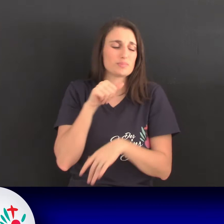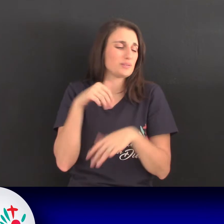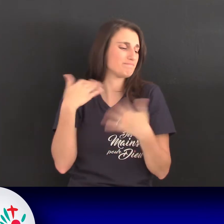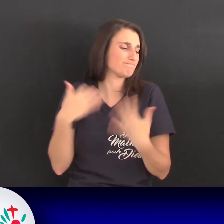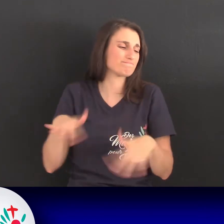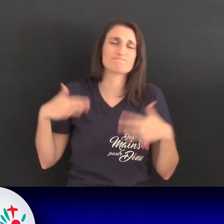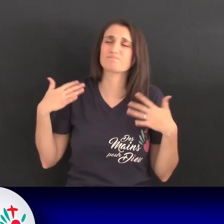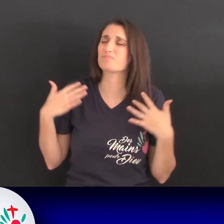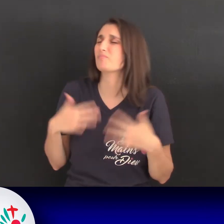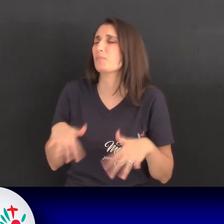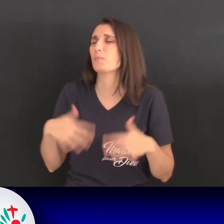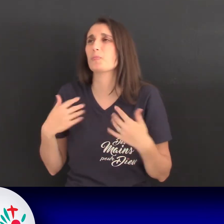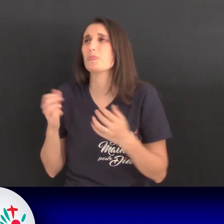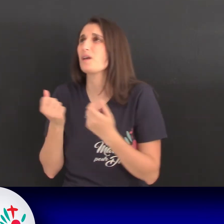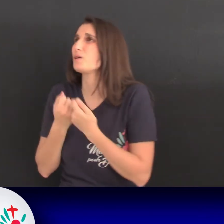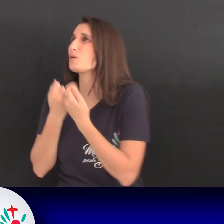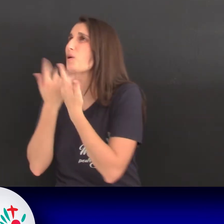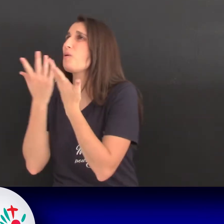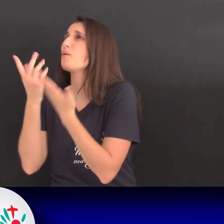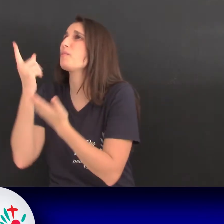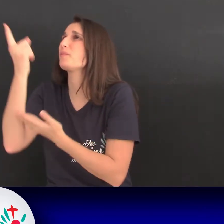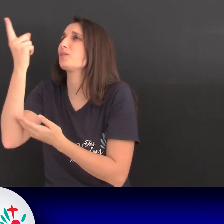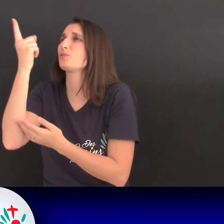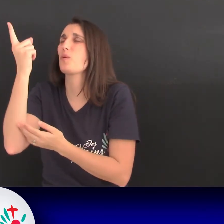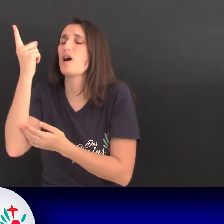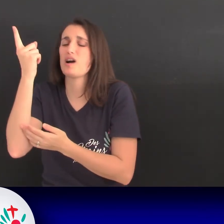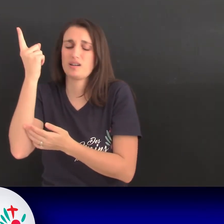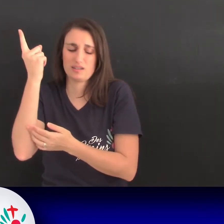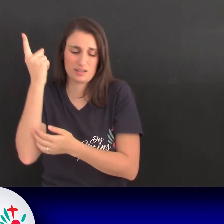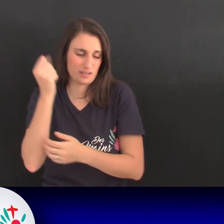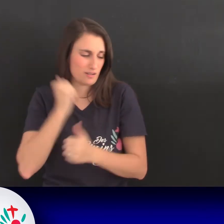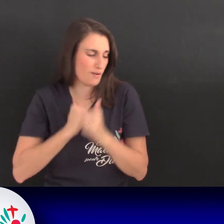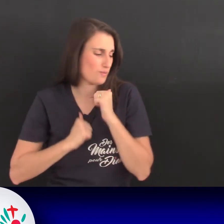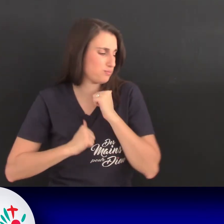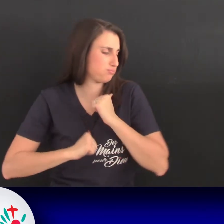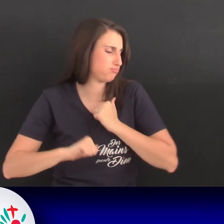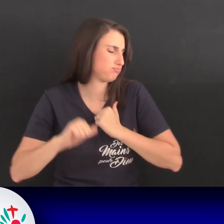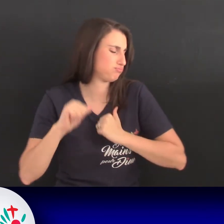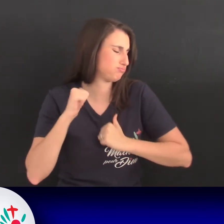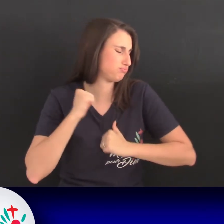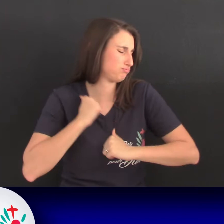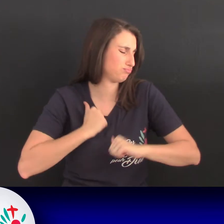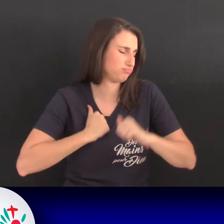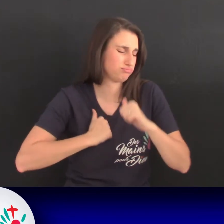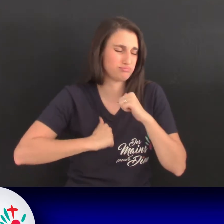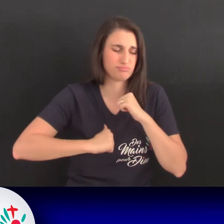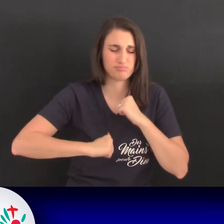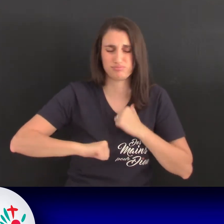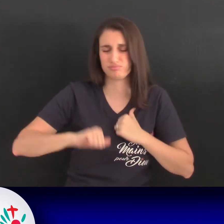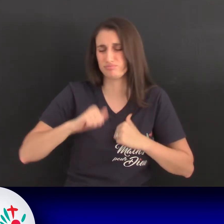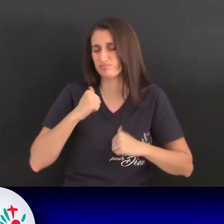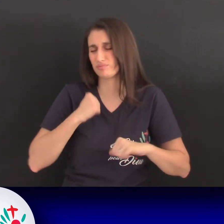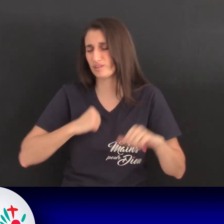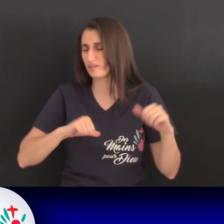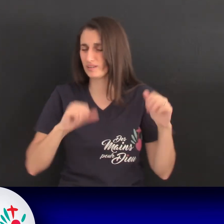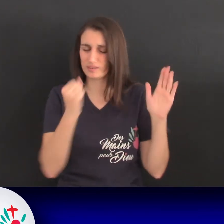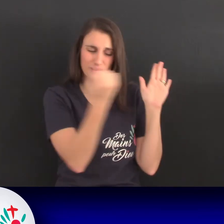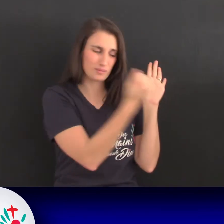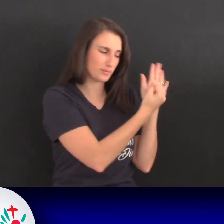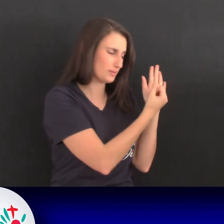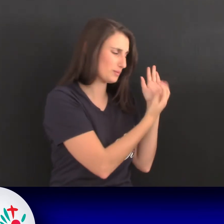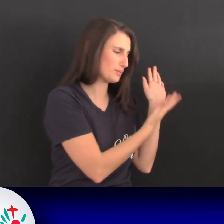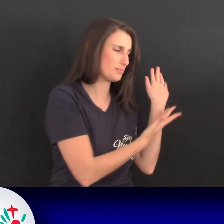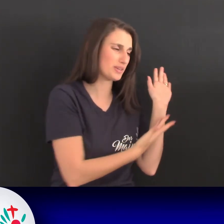jamais le prix de tout ce que tu